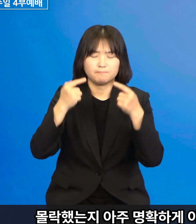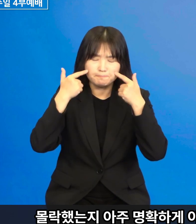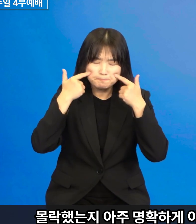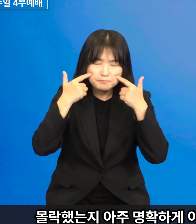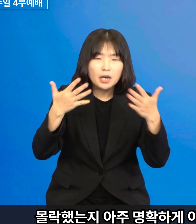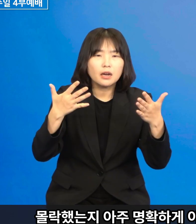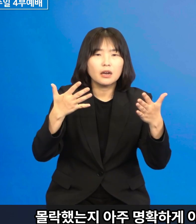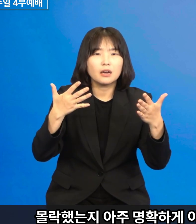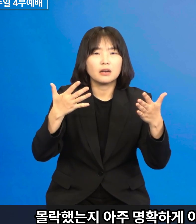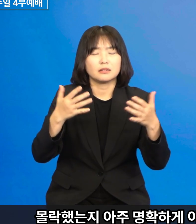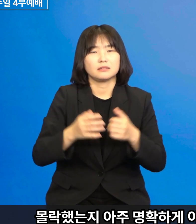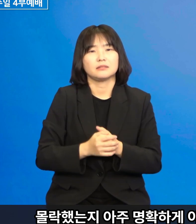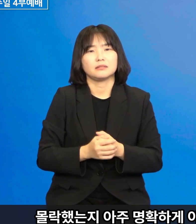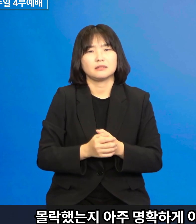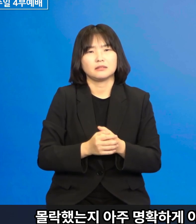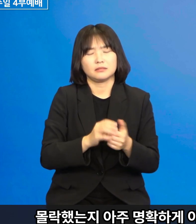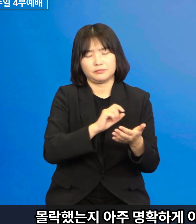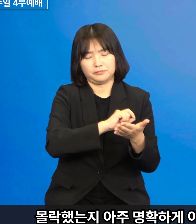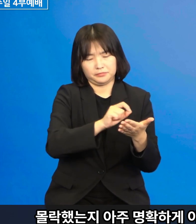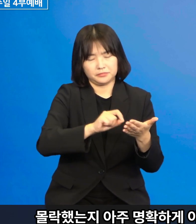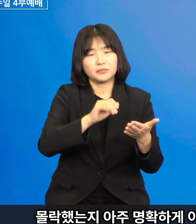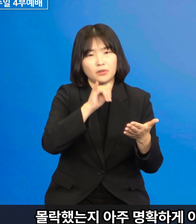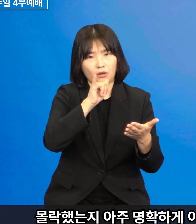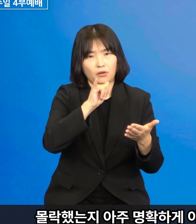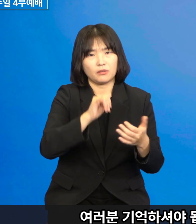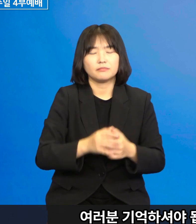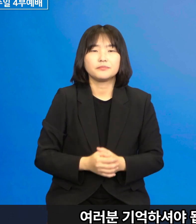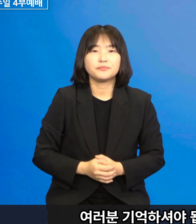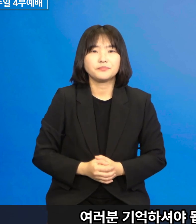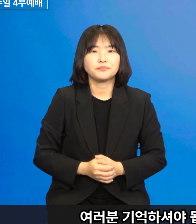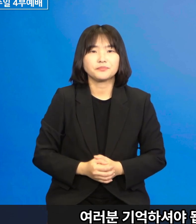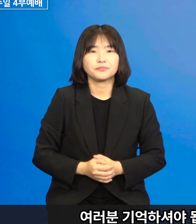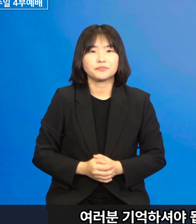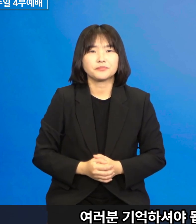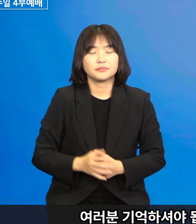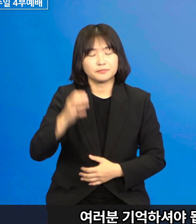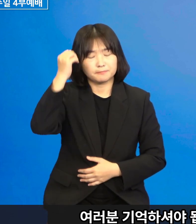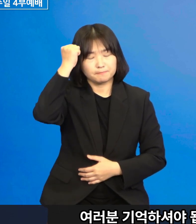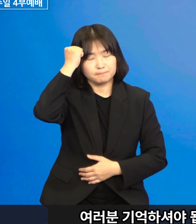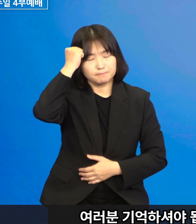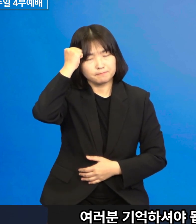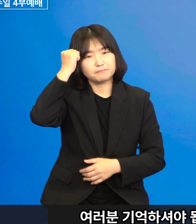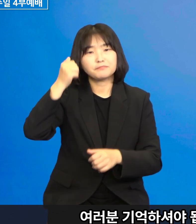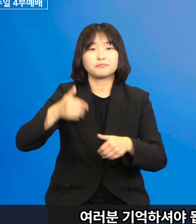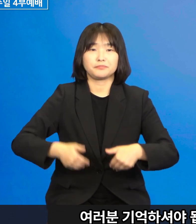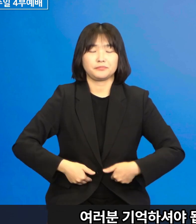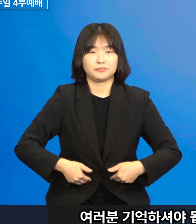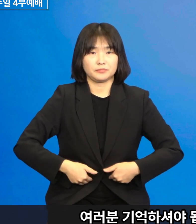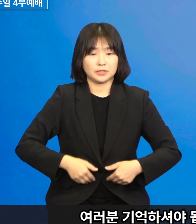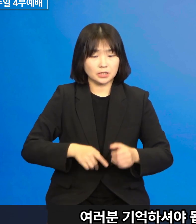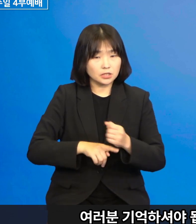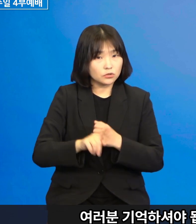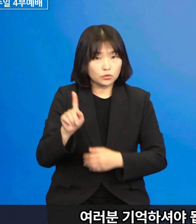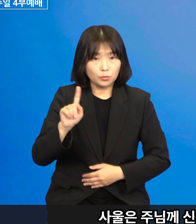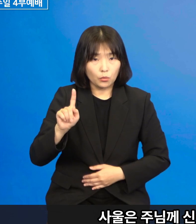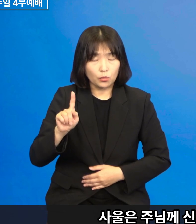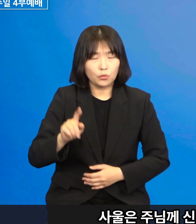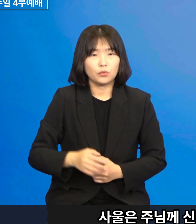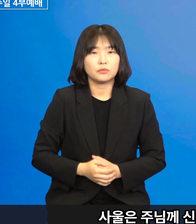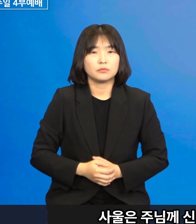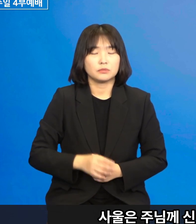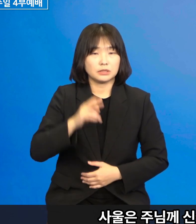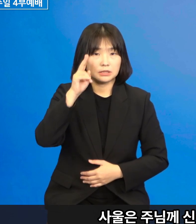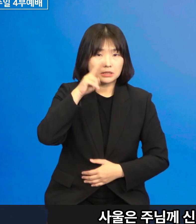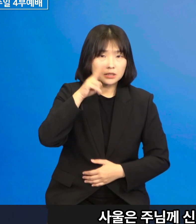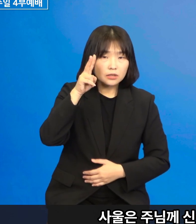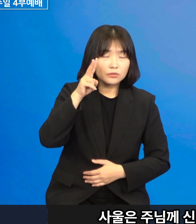명확하게 이견이 없이 분명히 제시하고 있어요. 여러분 기억하셔야 됩니다. 그 이유가 무엇이냐?